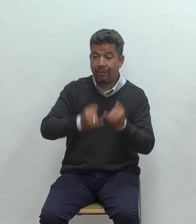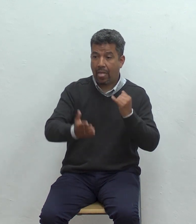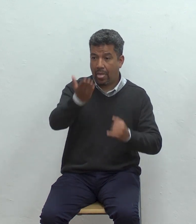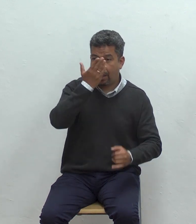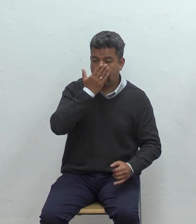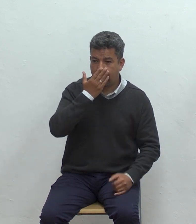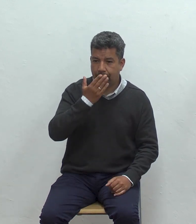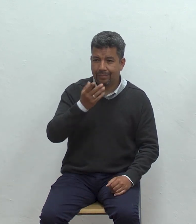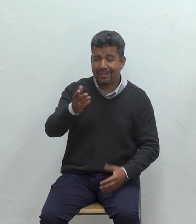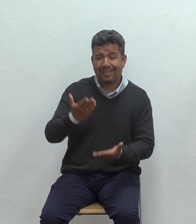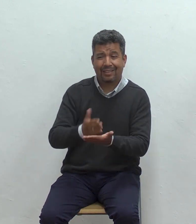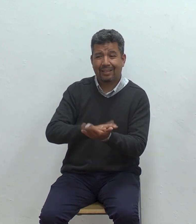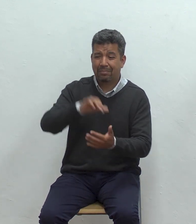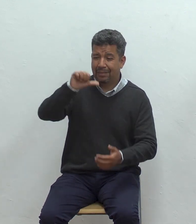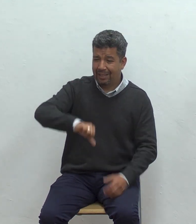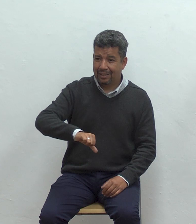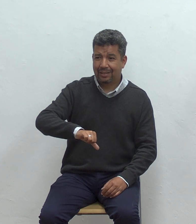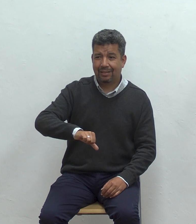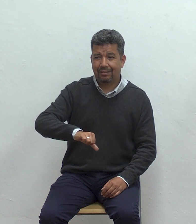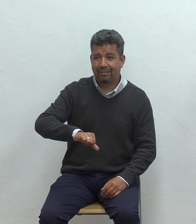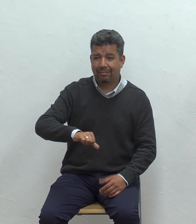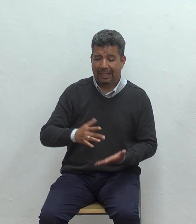Ay, es que está muy mal esa traducción, qué mal.